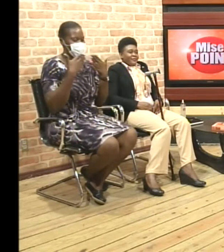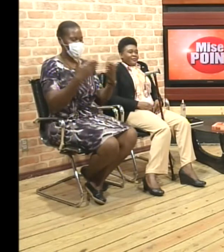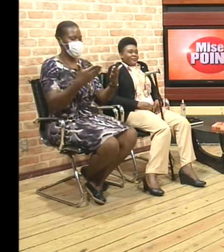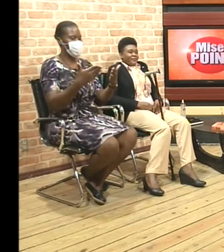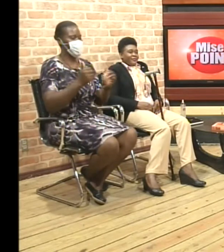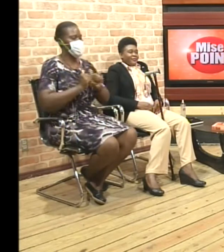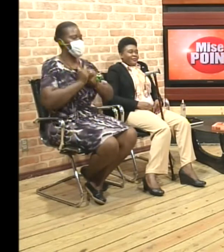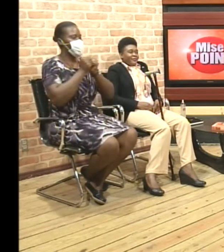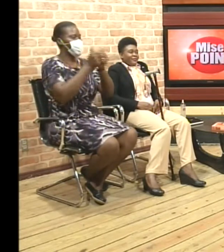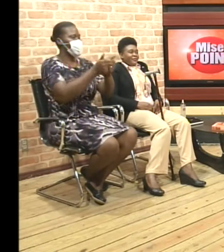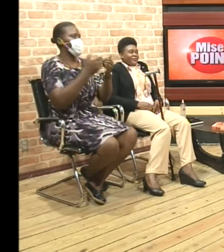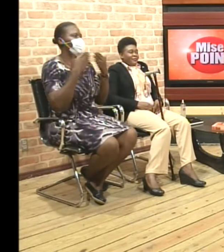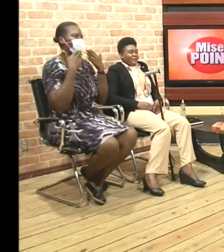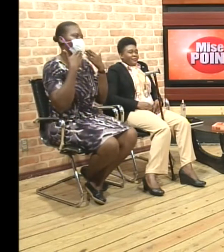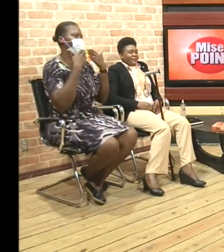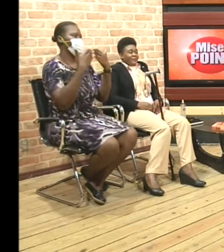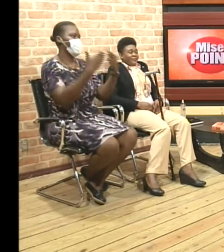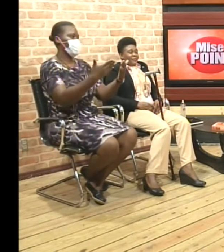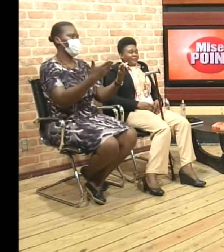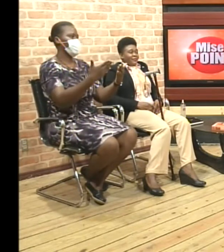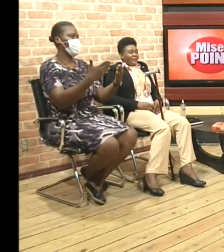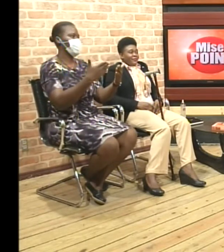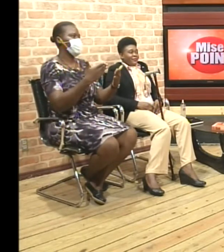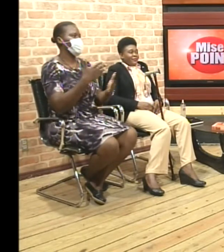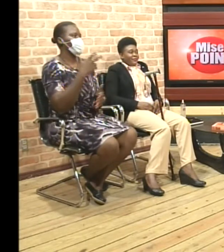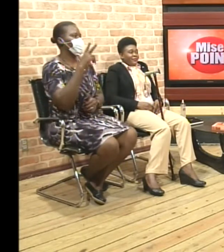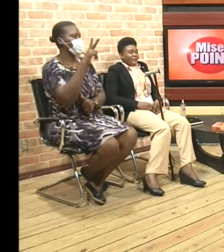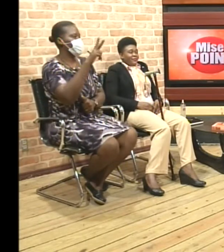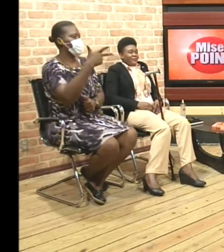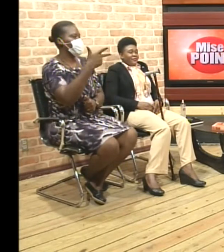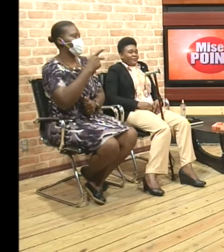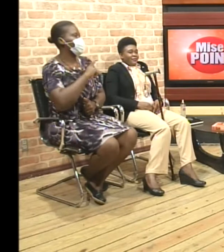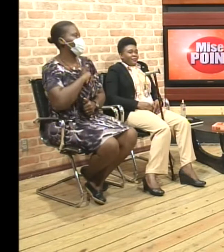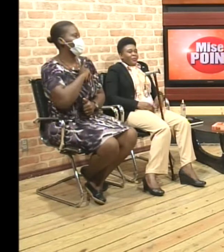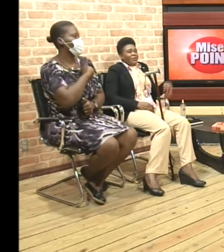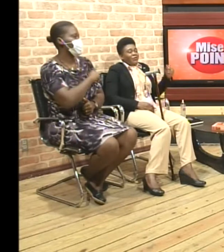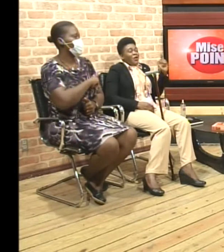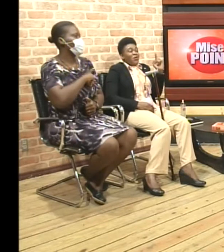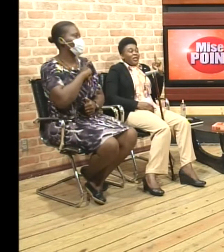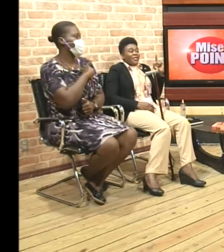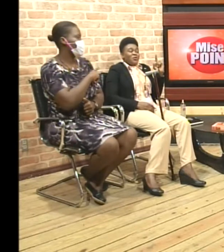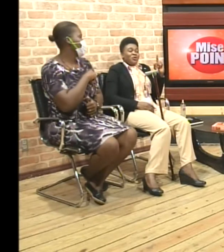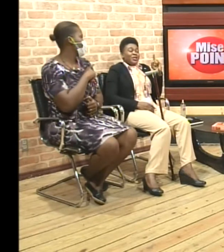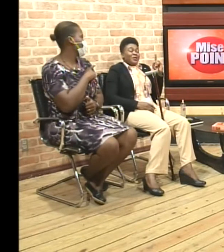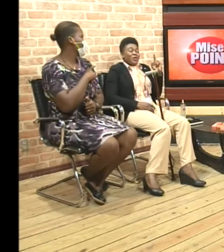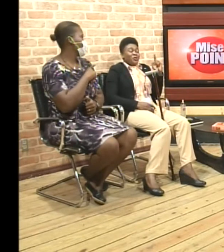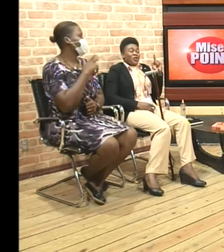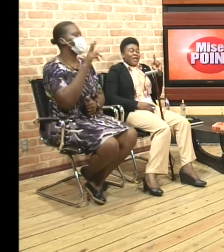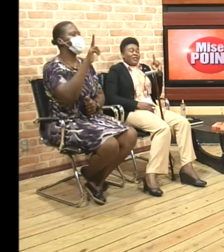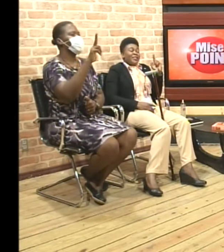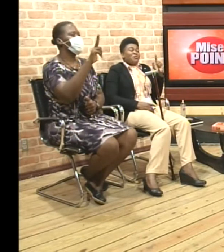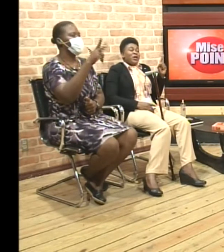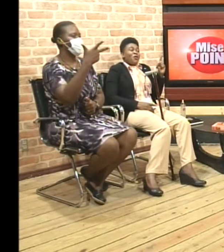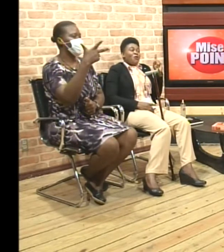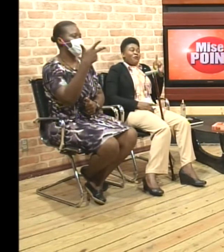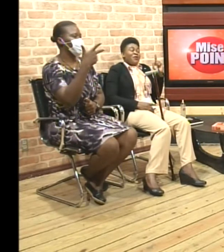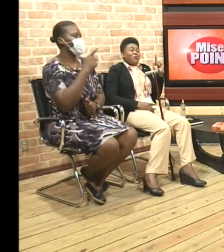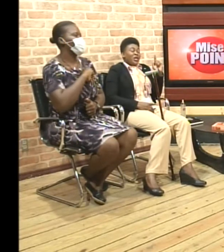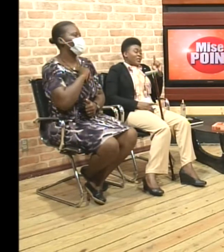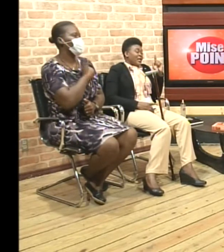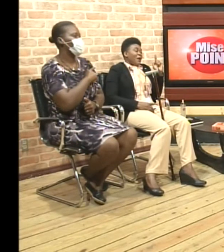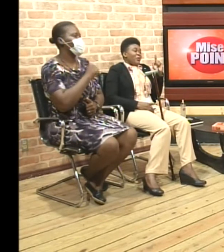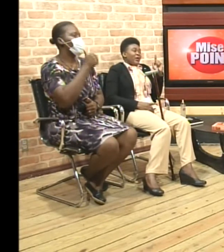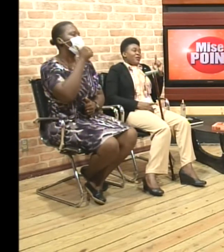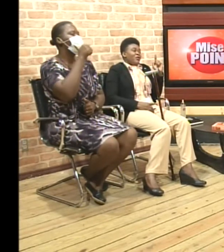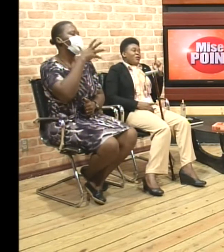était accompagné nous. Merci infiniment, secrétaire d'État. Il faut me préciser, c'est la troisième personnalité qui occupait pour ça. Faut bien dire, oui, troisième personnalité, mais une femme